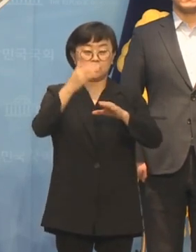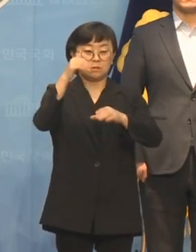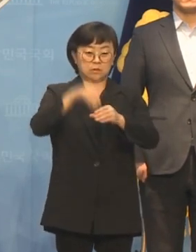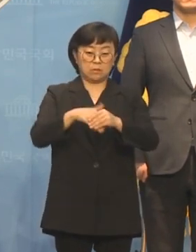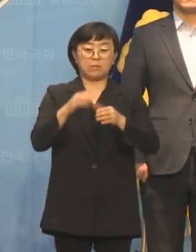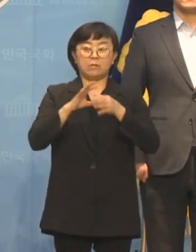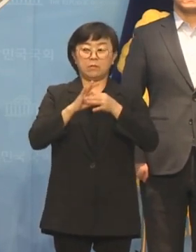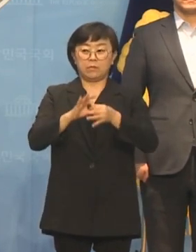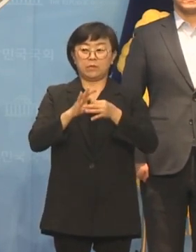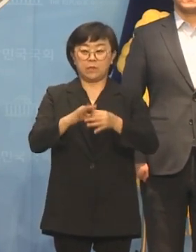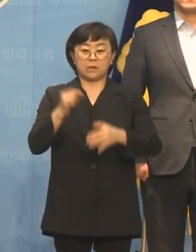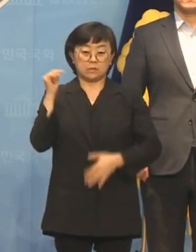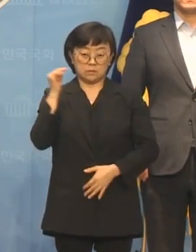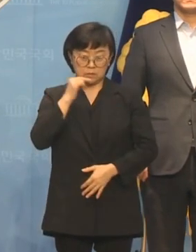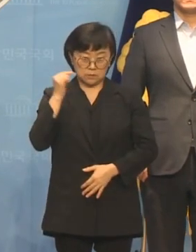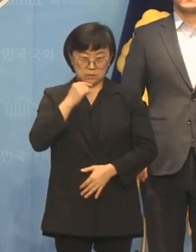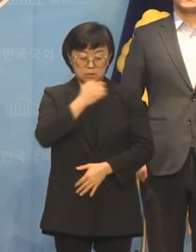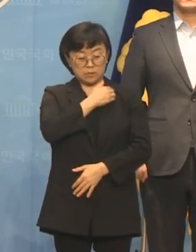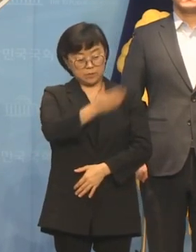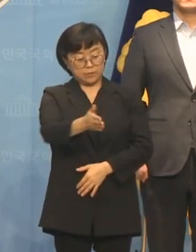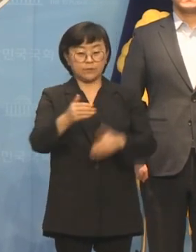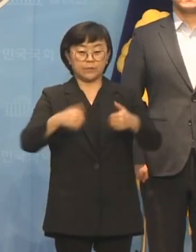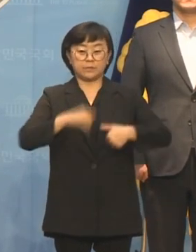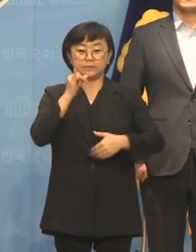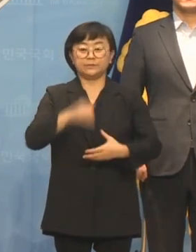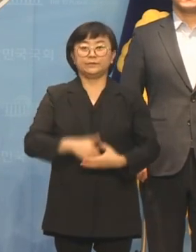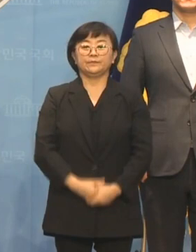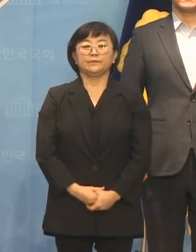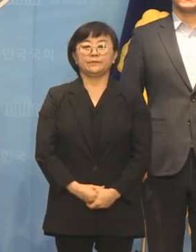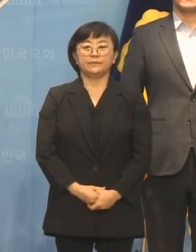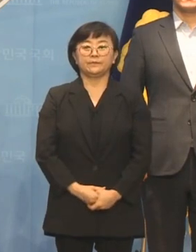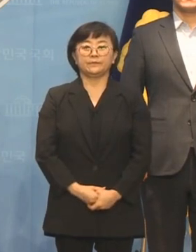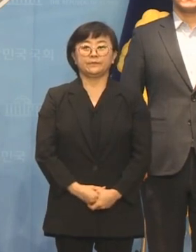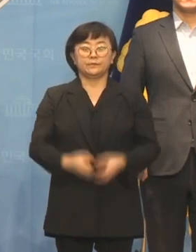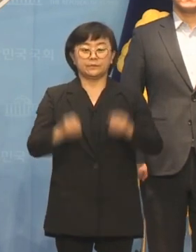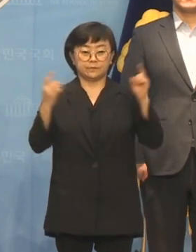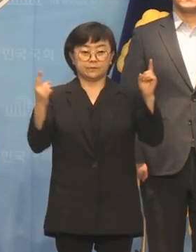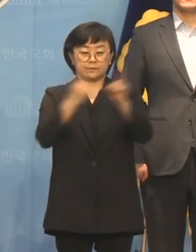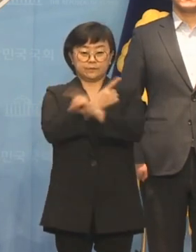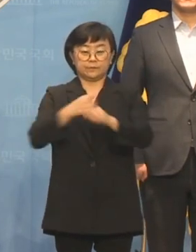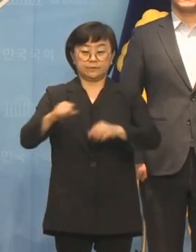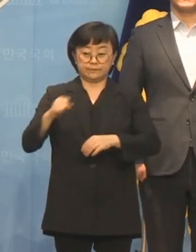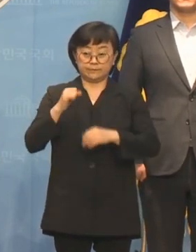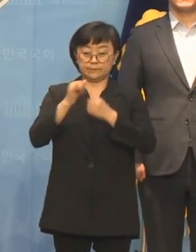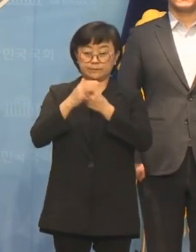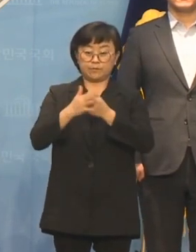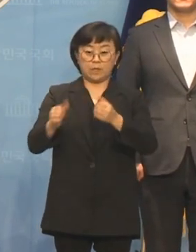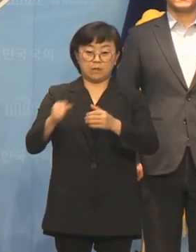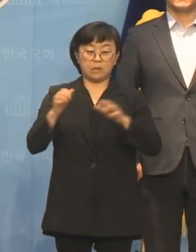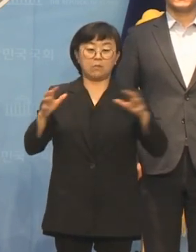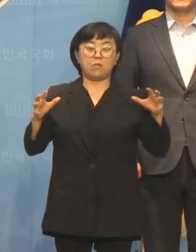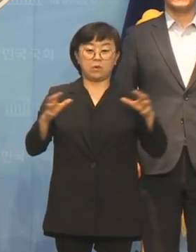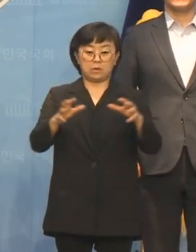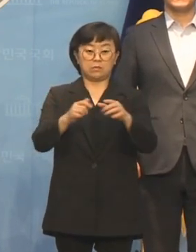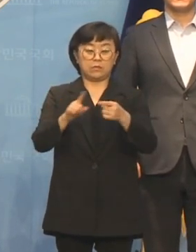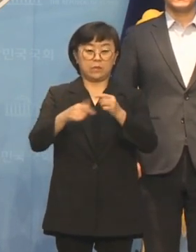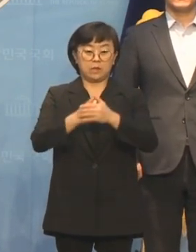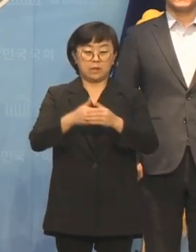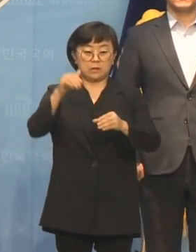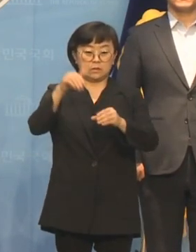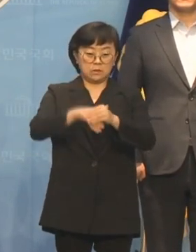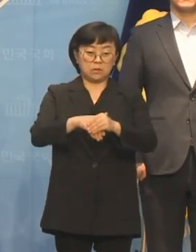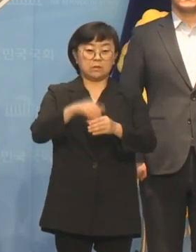통해서 철저히 외면받아야 할 것입니다. 개혁 세력들에게 힘을 몰아주는